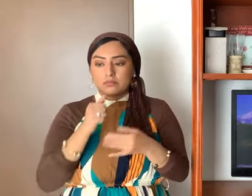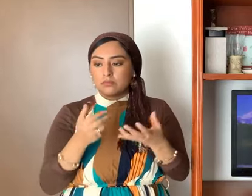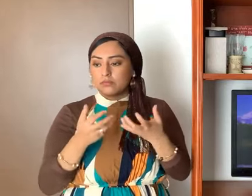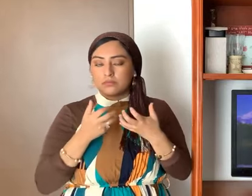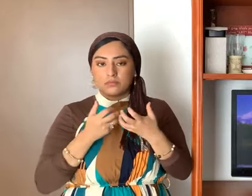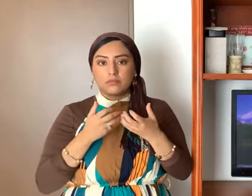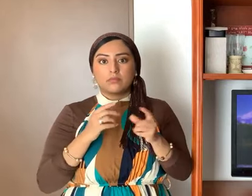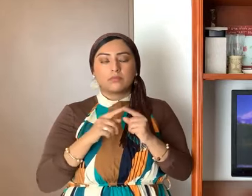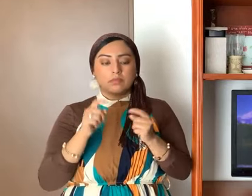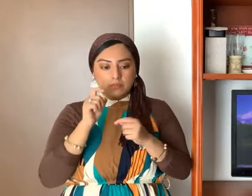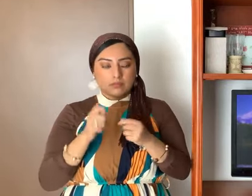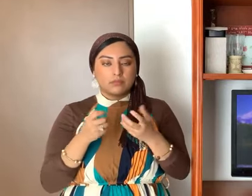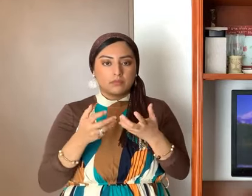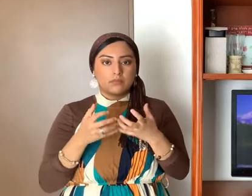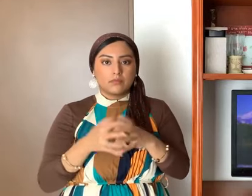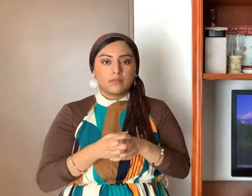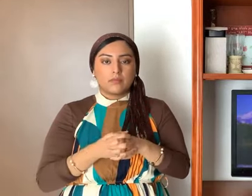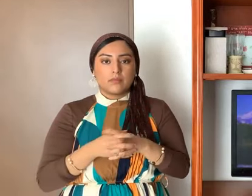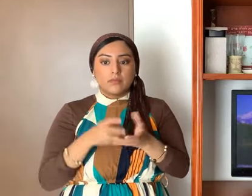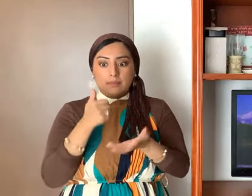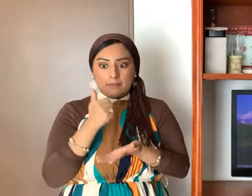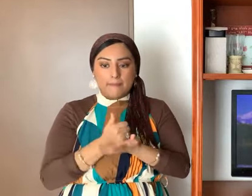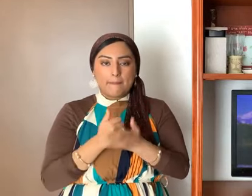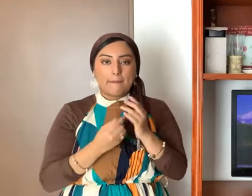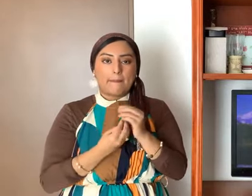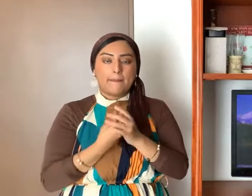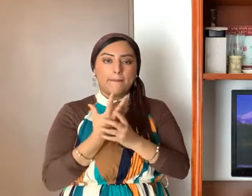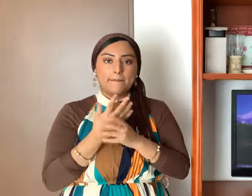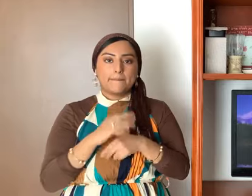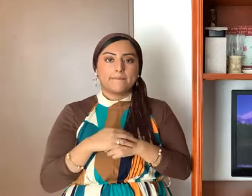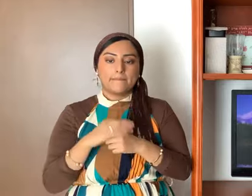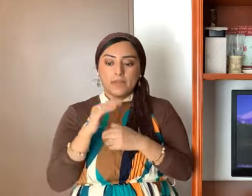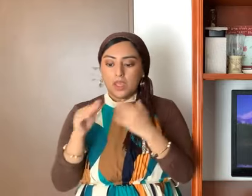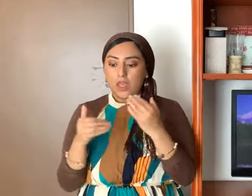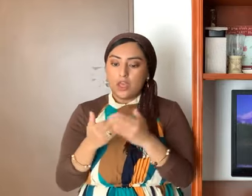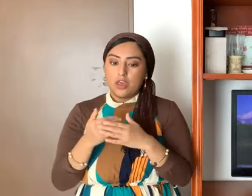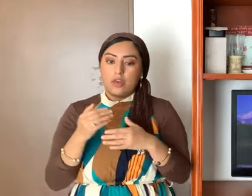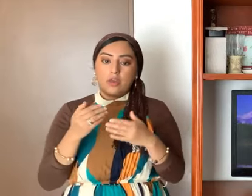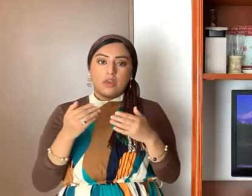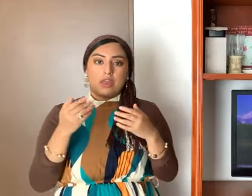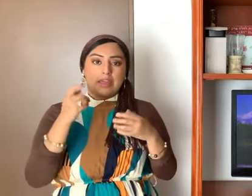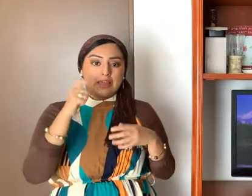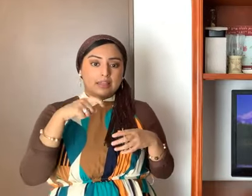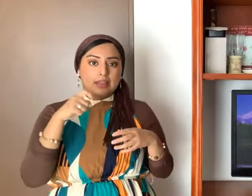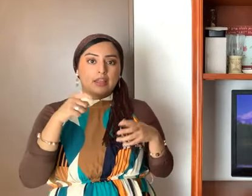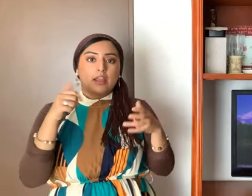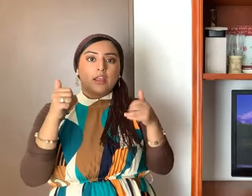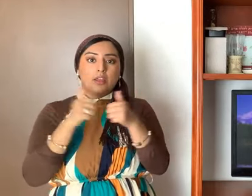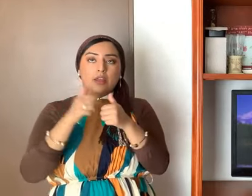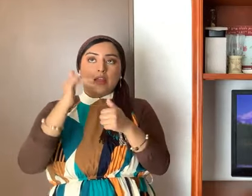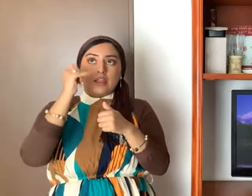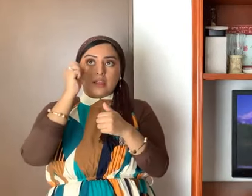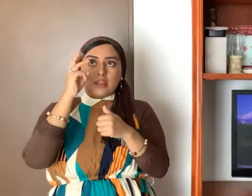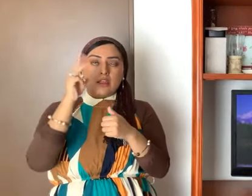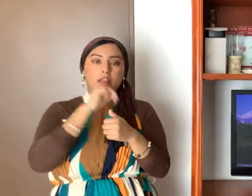pero deberíamos quererlas porque nos ayudarán a crecer. Todo lo que sucede en Yahshua